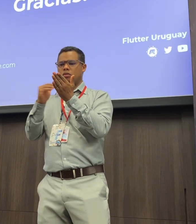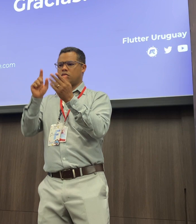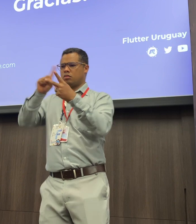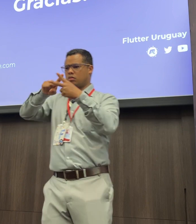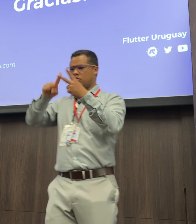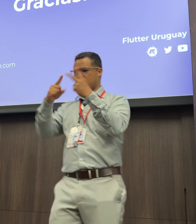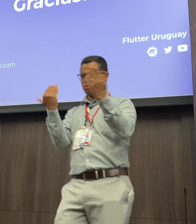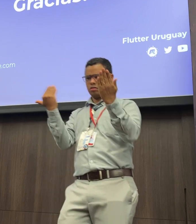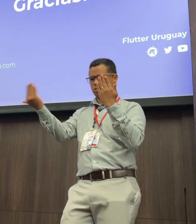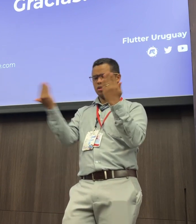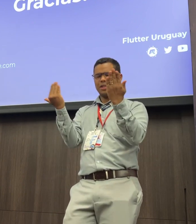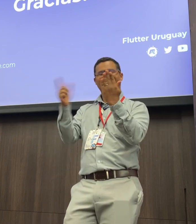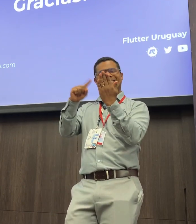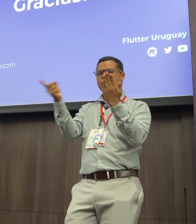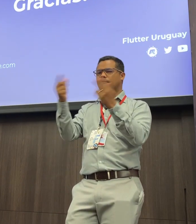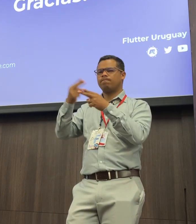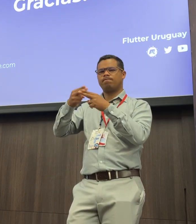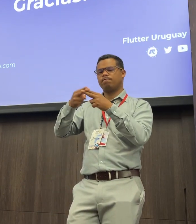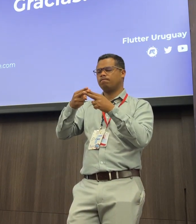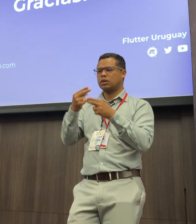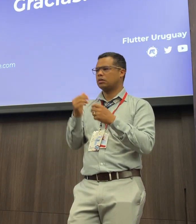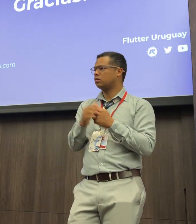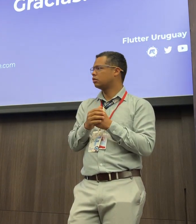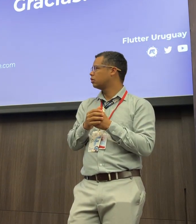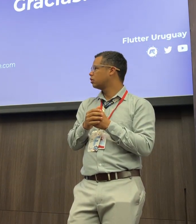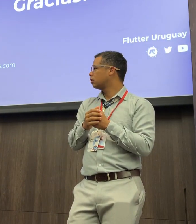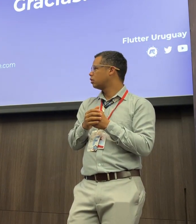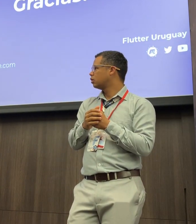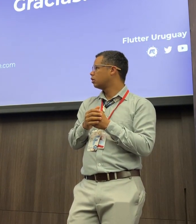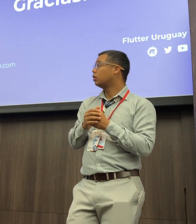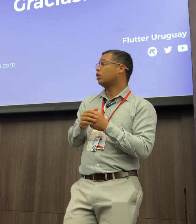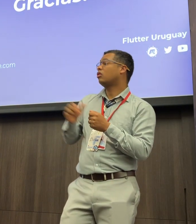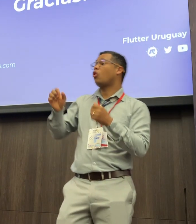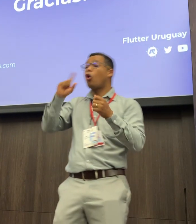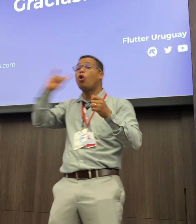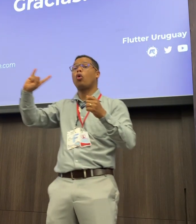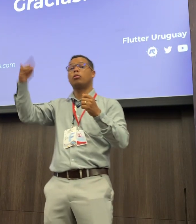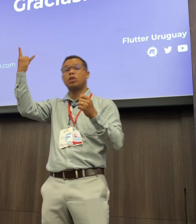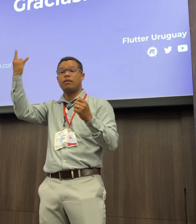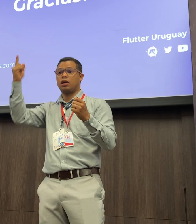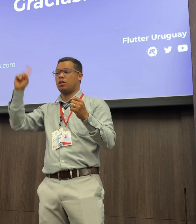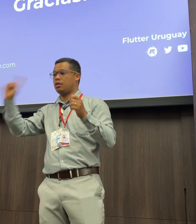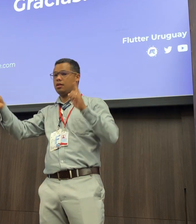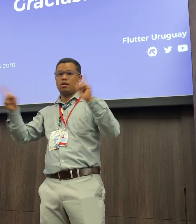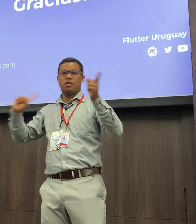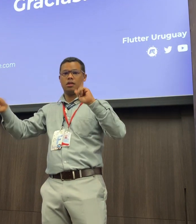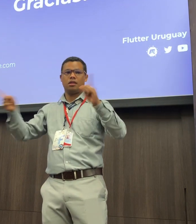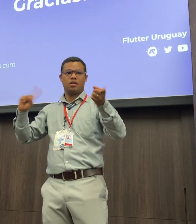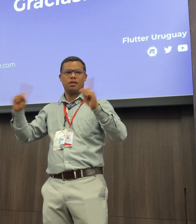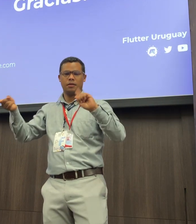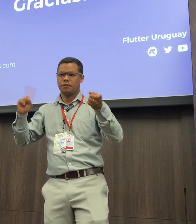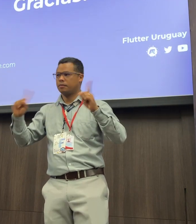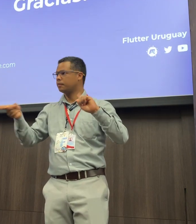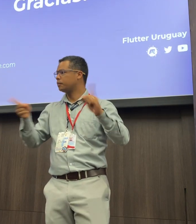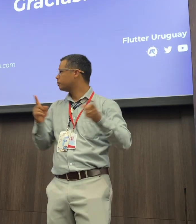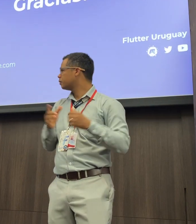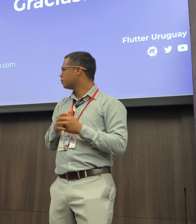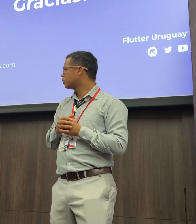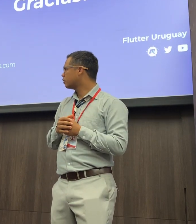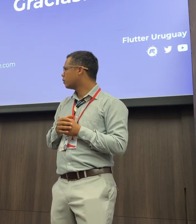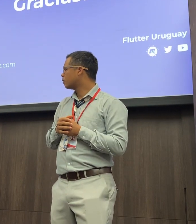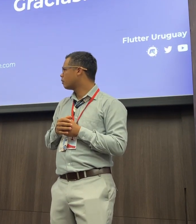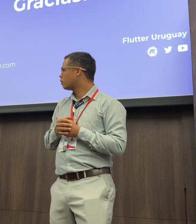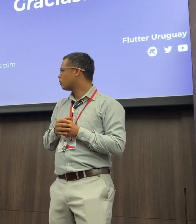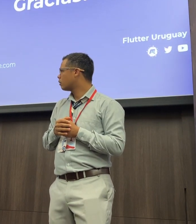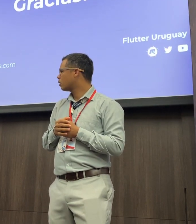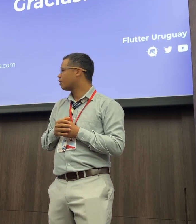habría alguna diferencia. Claro, ¿cómo saber si tenemos que ir por una u otra? Bueno, lo que pasa es que también